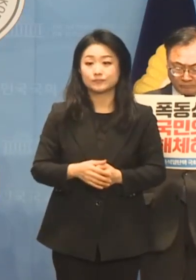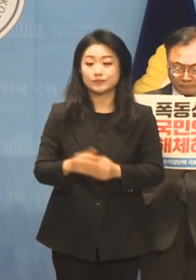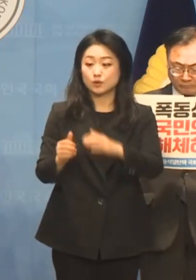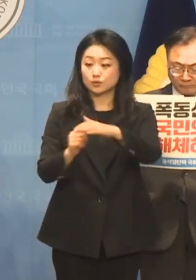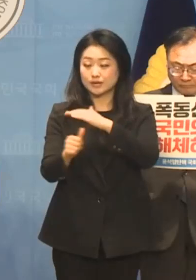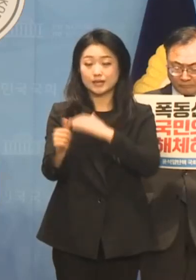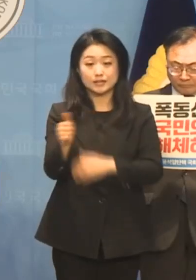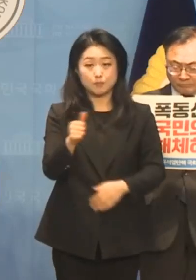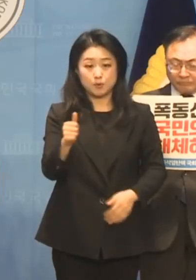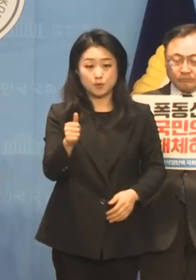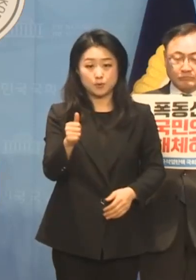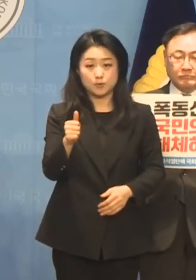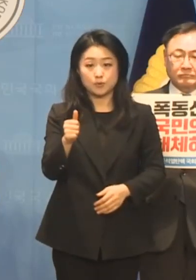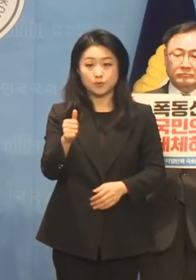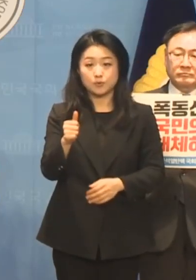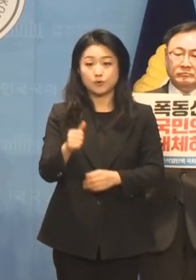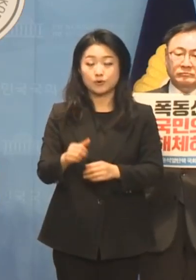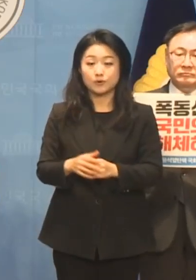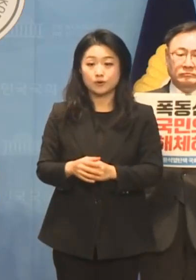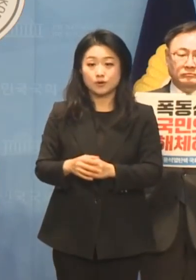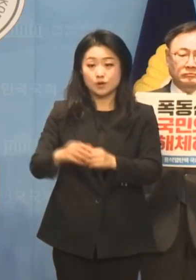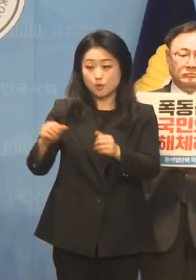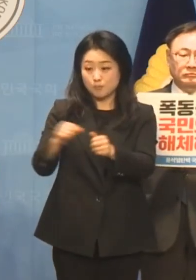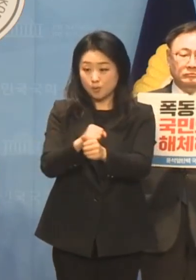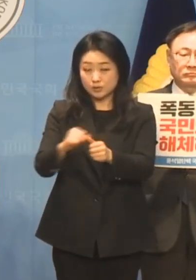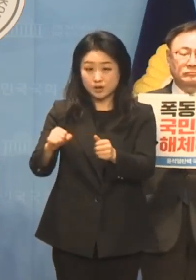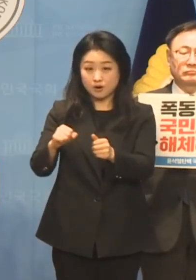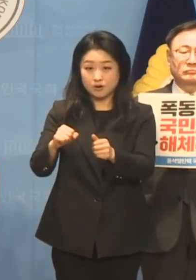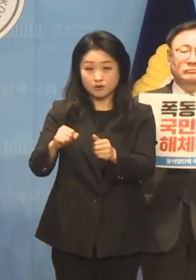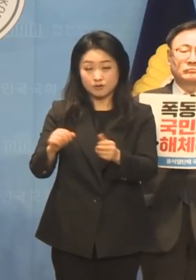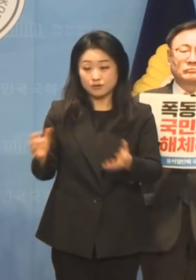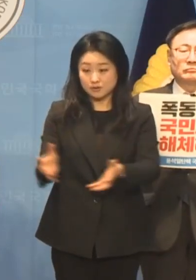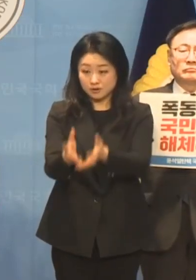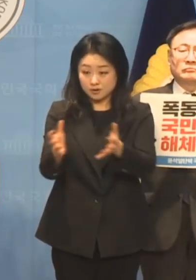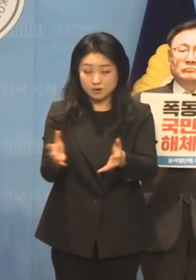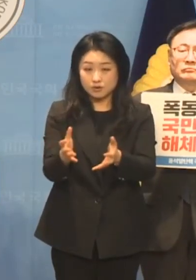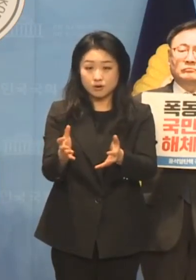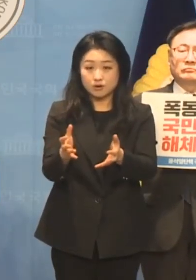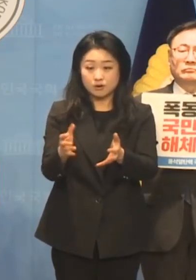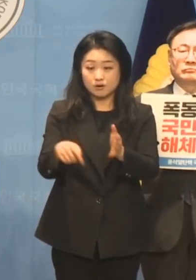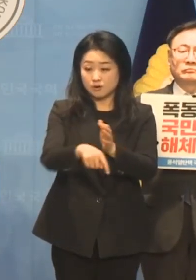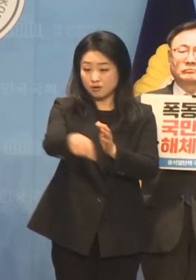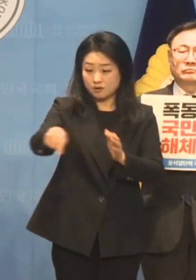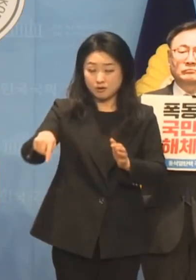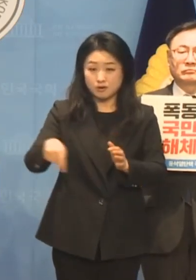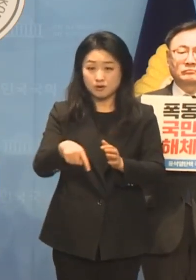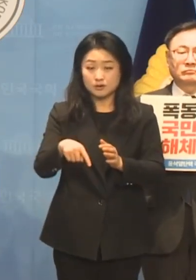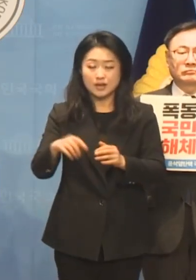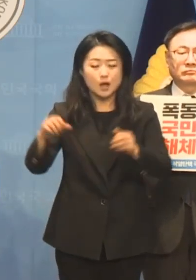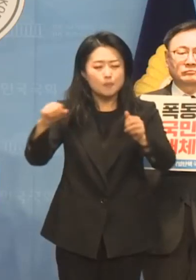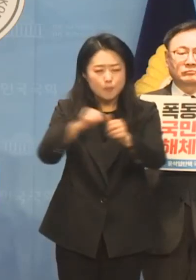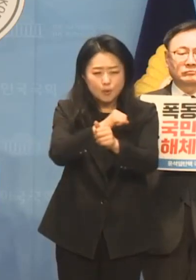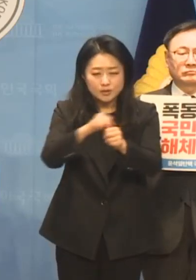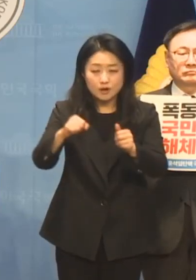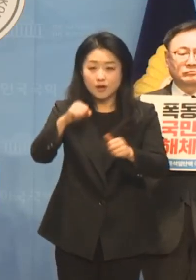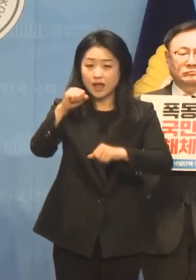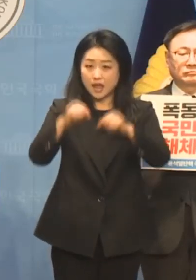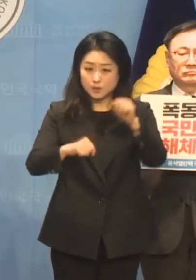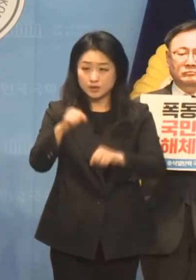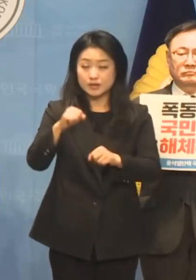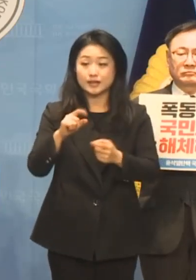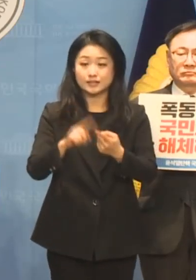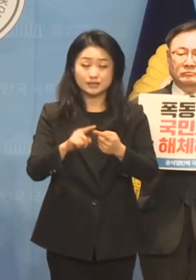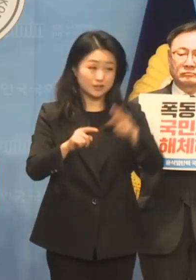권성동 원내대표는 시위대에게만 폭력의 책임을 물을 수 없다면서 있지도 않은 경찰의 과잉 대응과 폭력 행위를